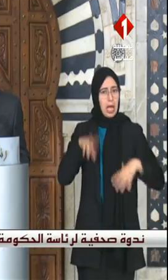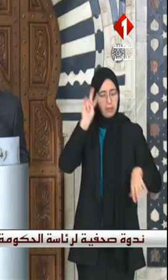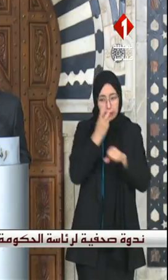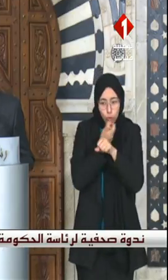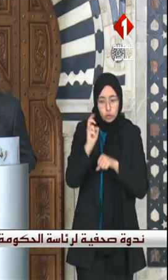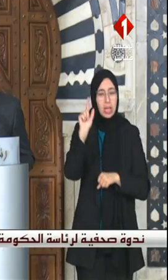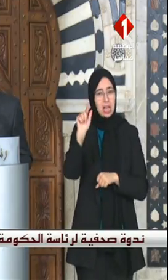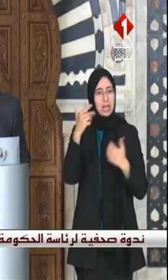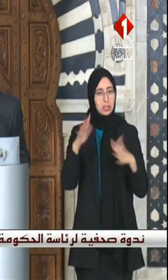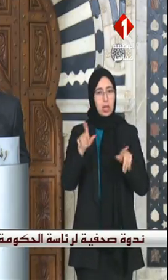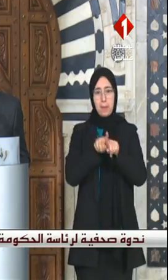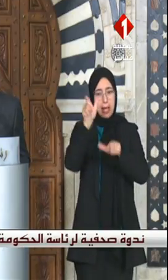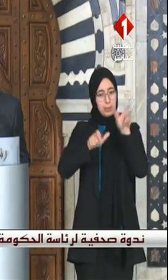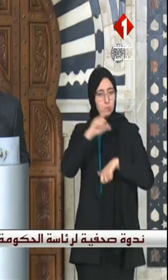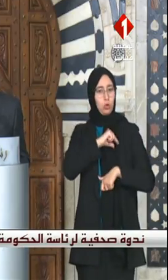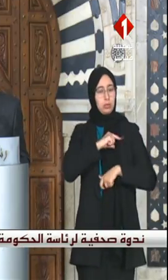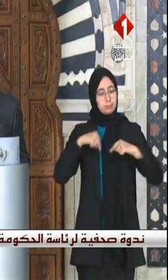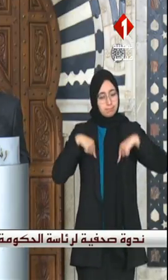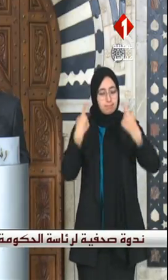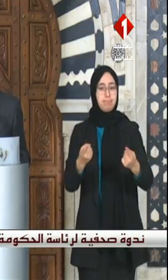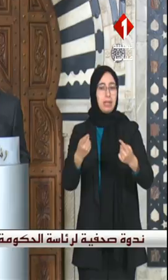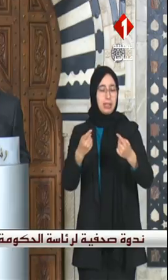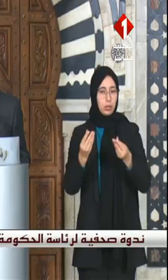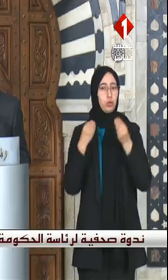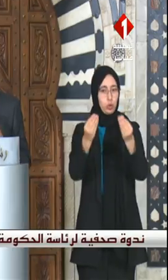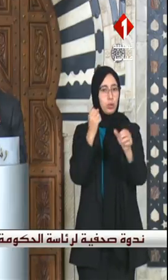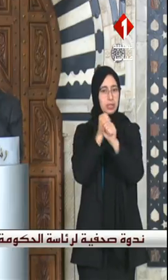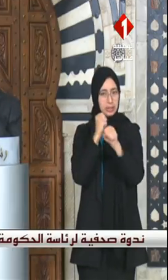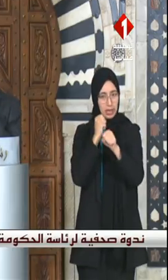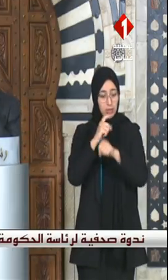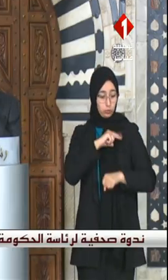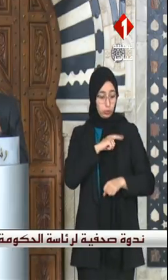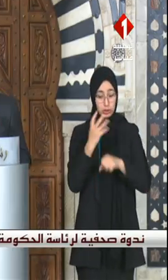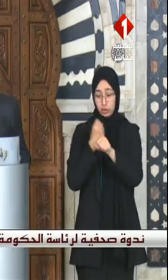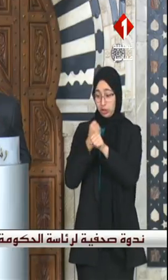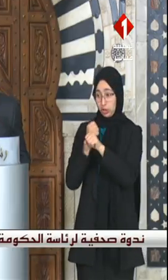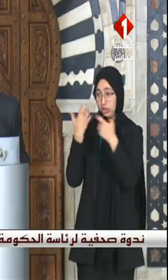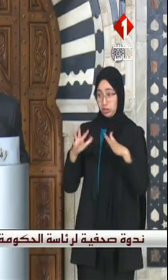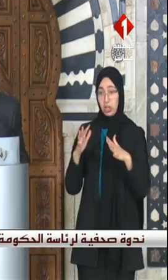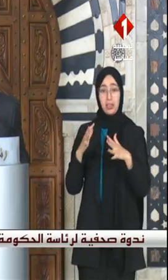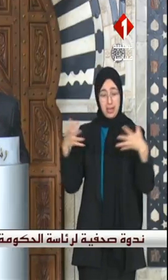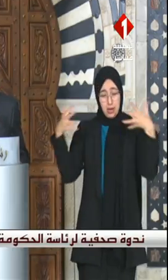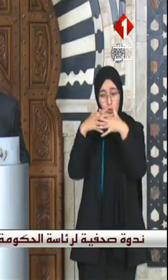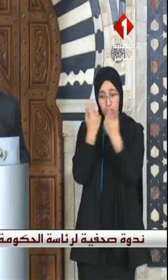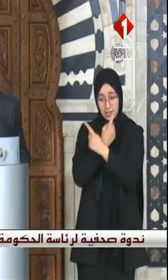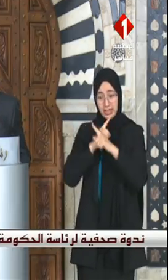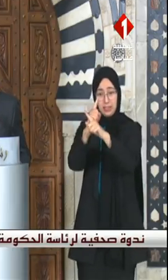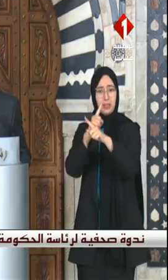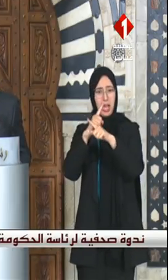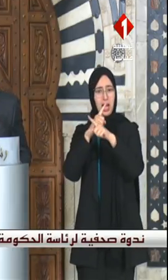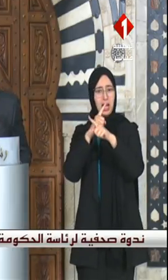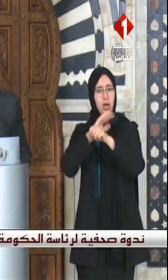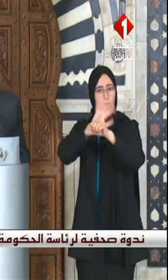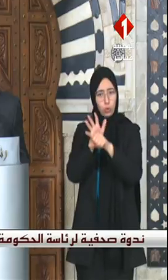مخاطر، ولكنه ما تولوش حتى لحظة في القيام بالواجب. والنجاح الأمني في معارضة الوجود الوطني لمكافحة كورونا